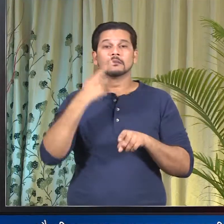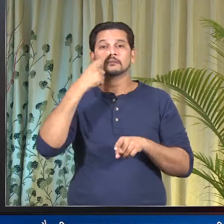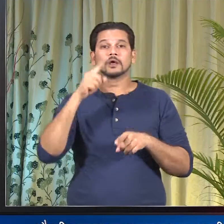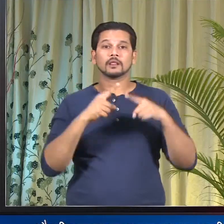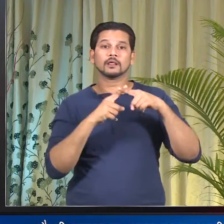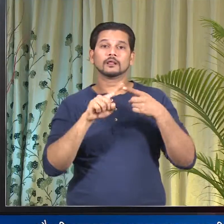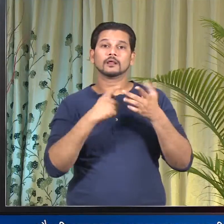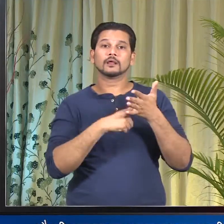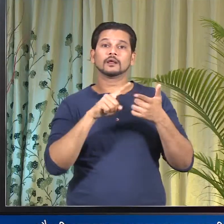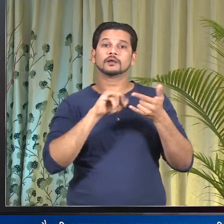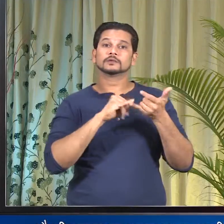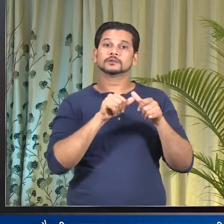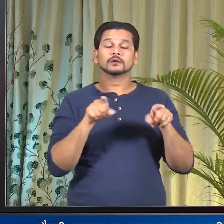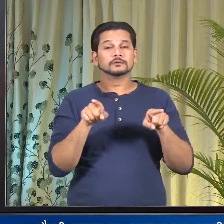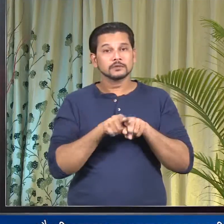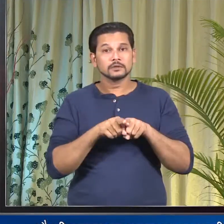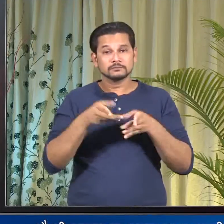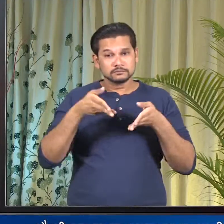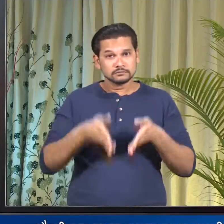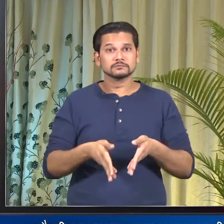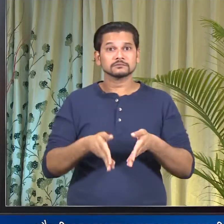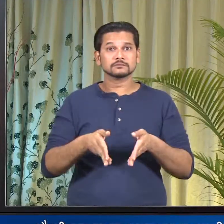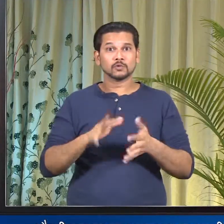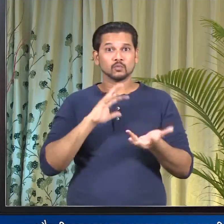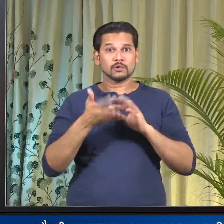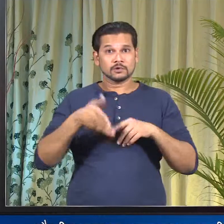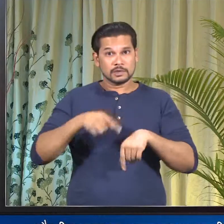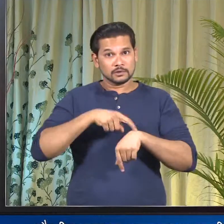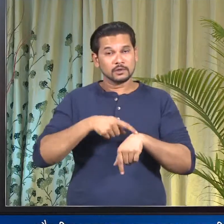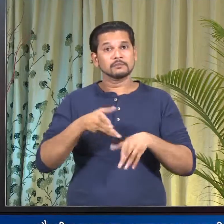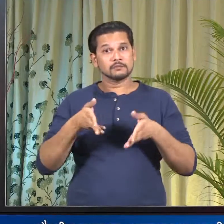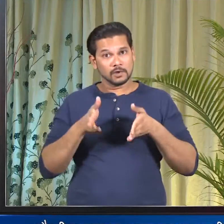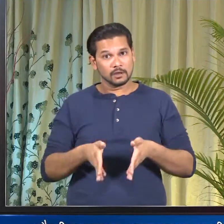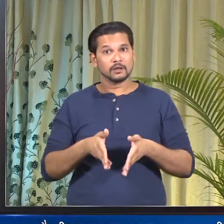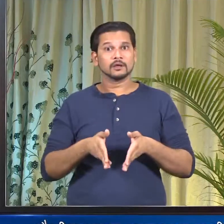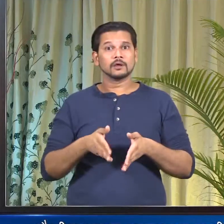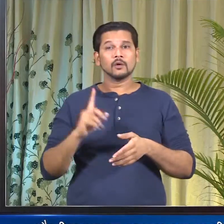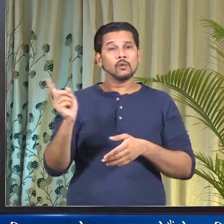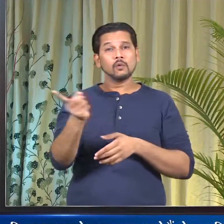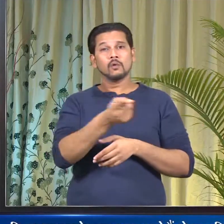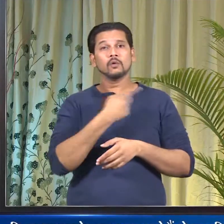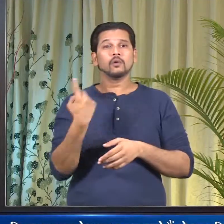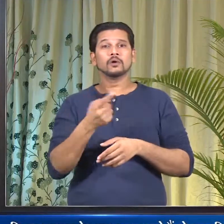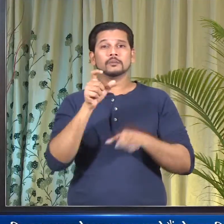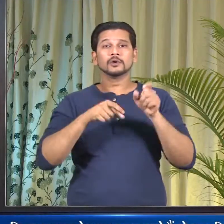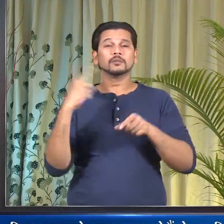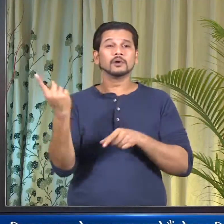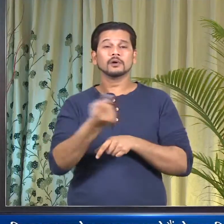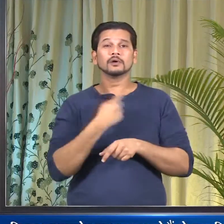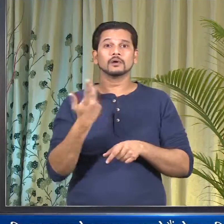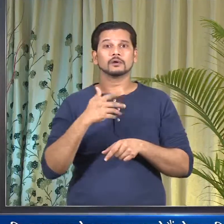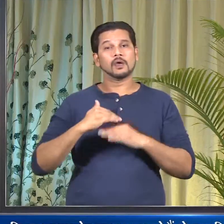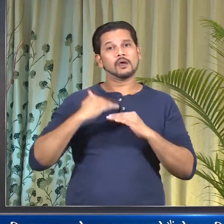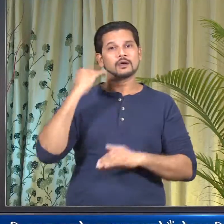इस युग में भी हुई, लेकिन उन सब के जीवन के विशेष्टा थी, जब हम राज्यों का